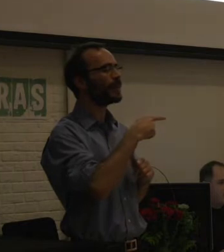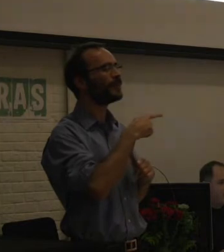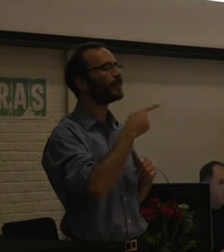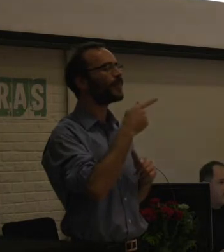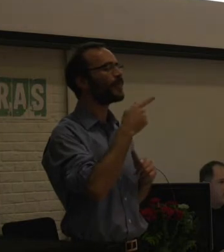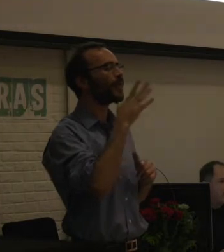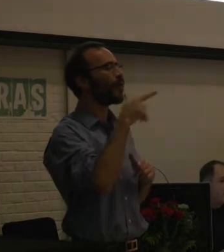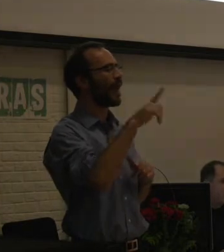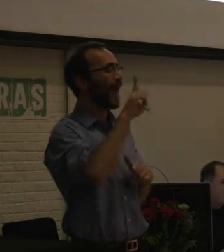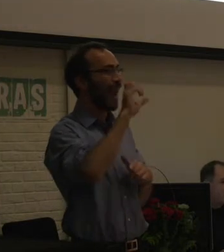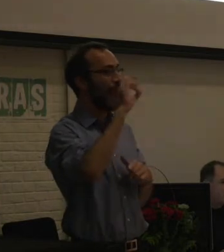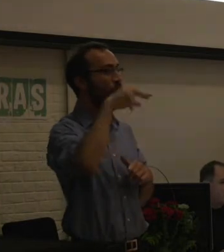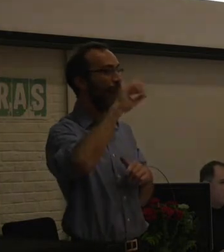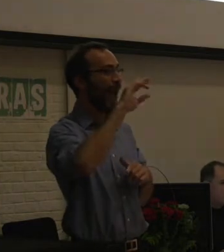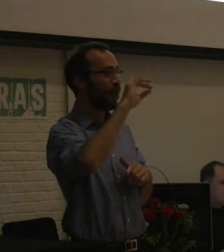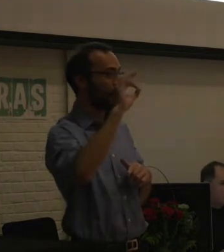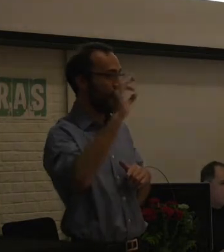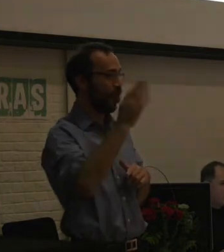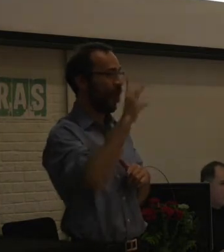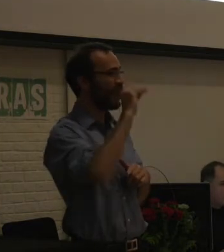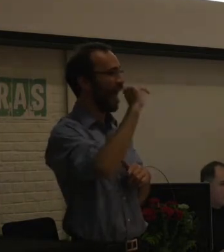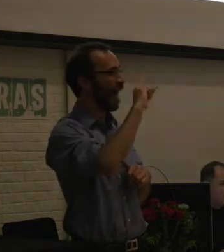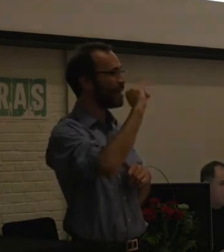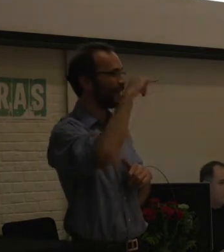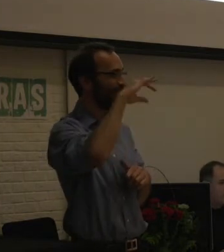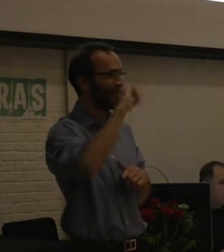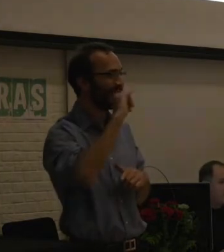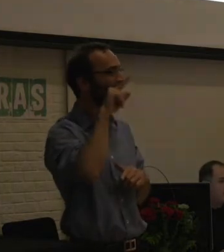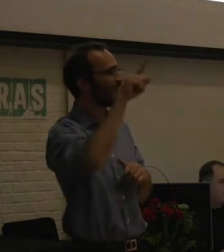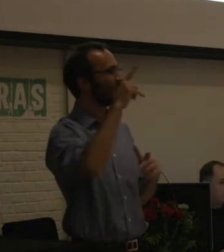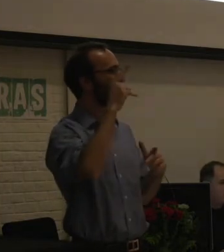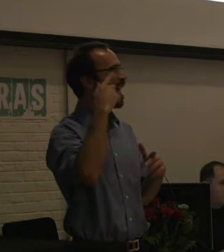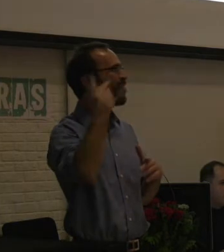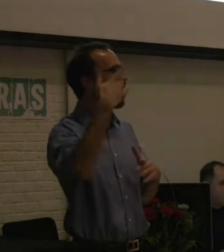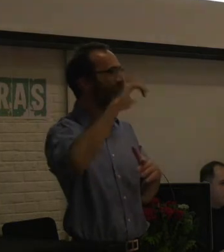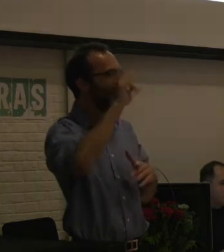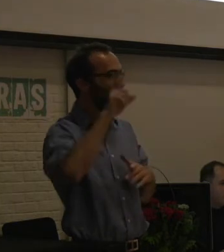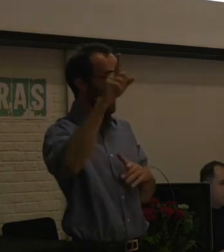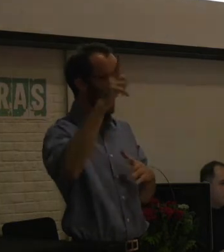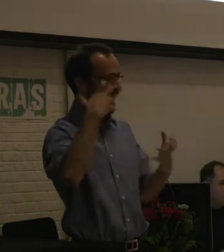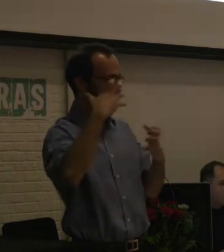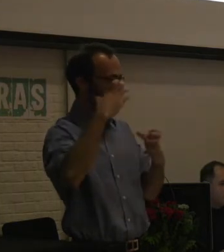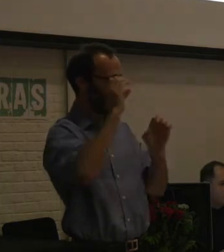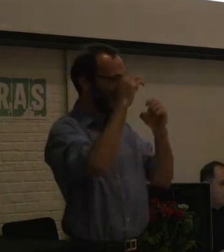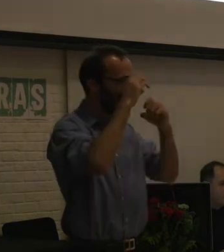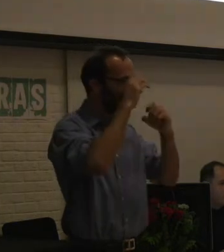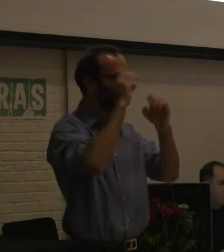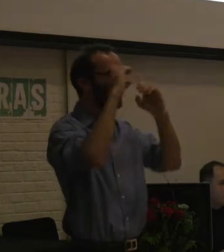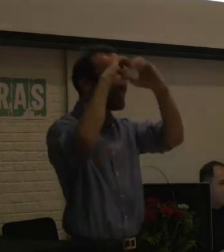en Madrid, que, ojo, no estuvo nunca en nuestra ciudad, pero sí que nos han llegado vestigios de su obra, como por ejemplo